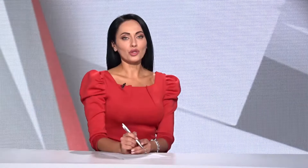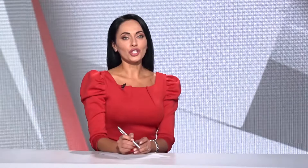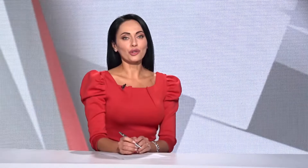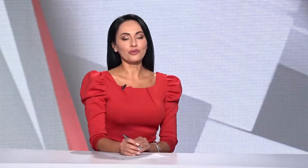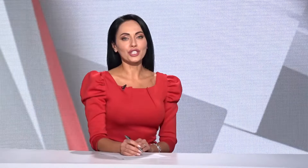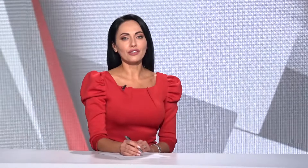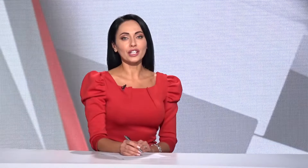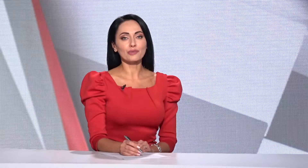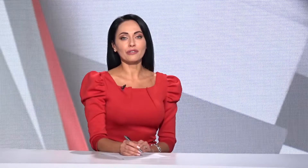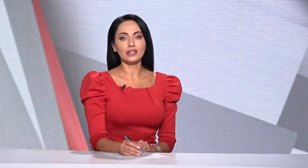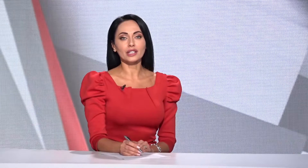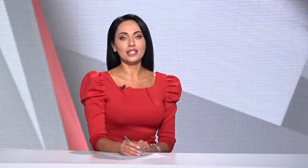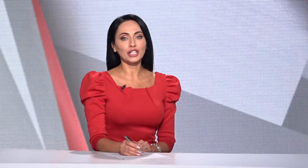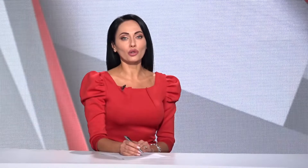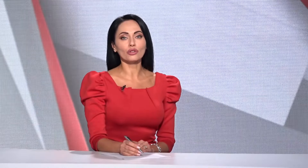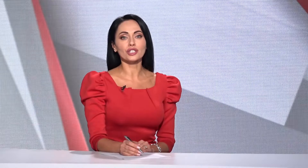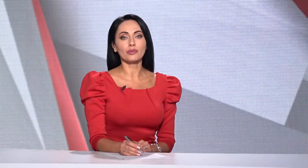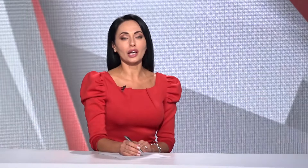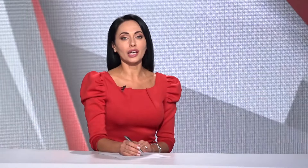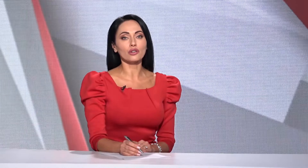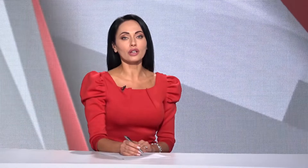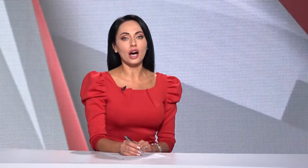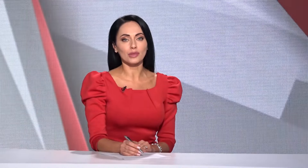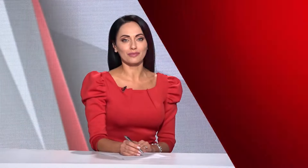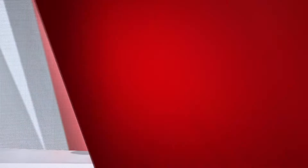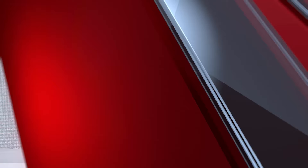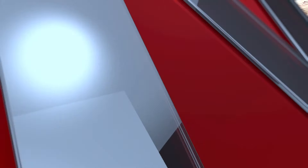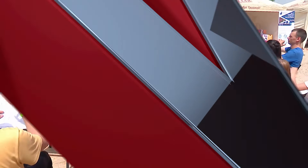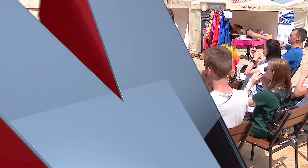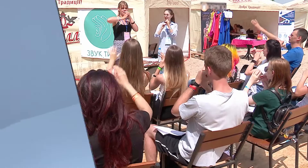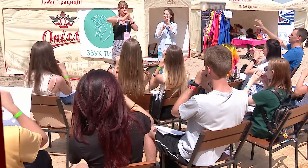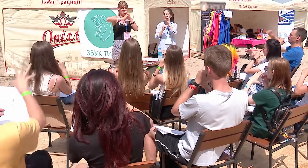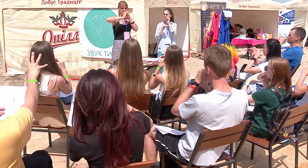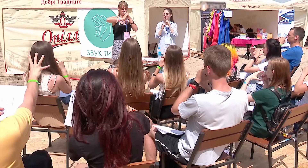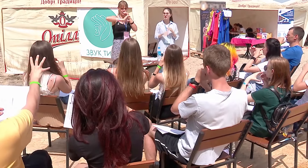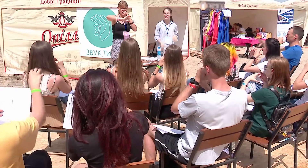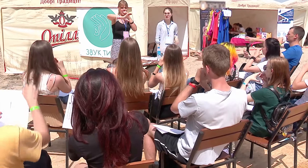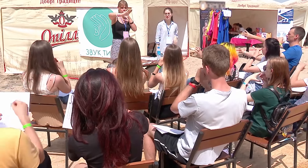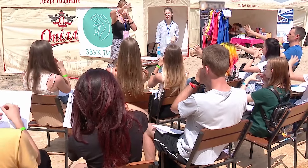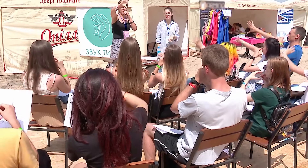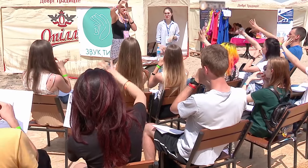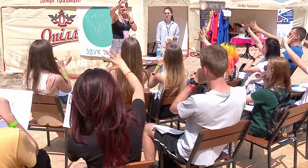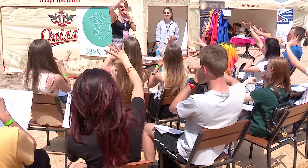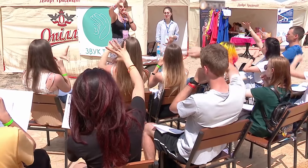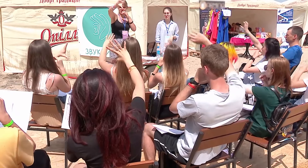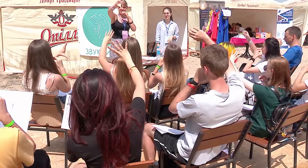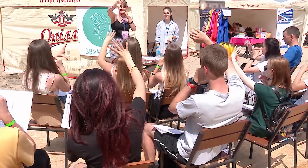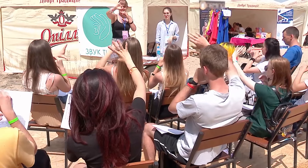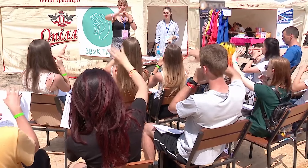На музичному фестивалі співали не тільки голосом, але й руками. Засновники проекту «Звуки тиші» провели майстер-клас для гостей